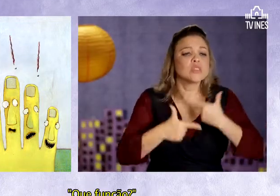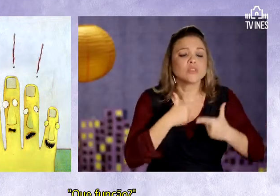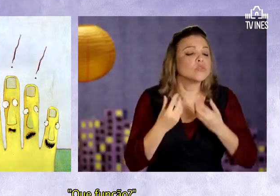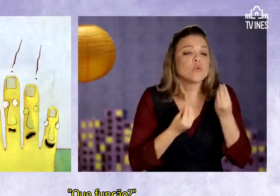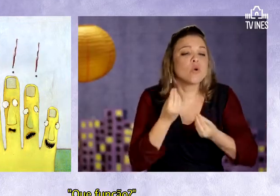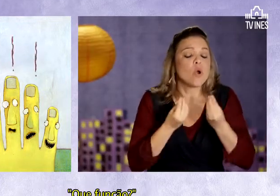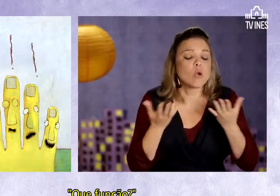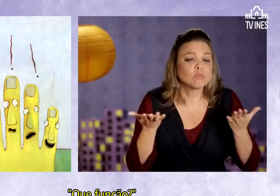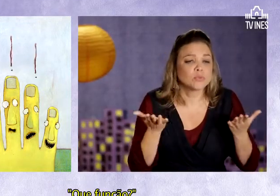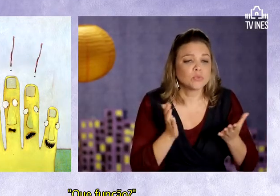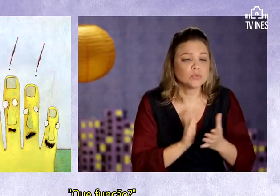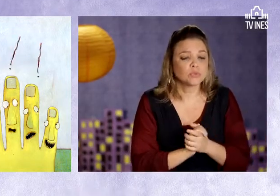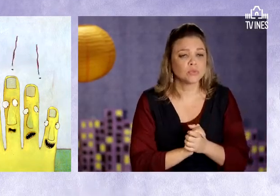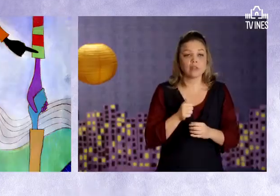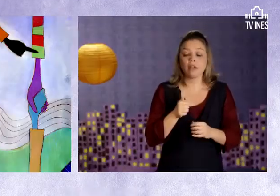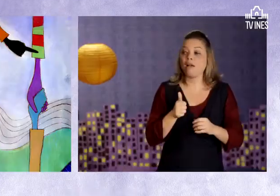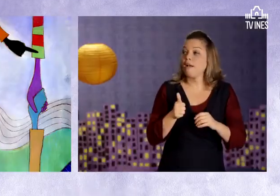Que função?